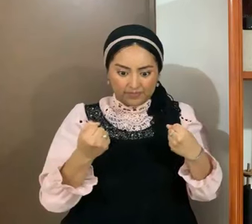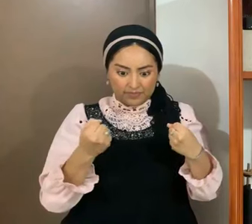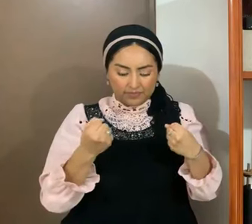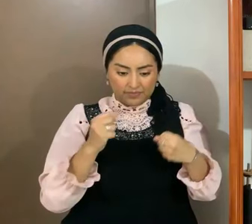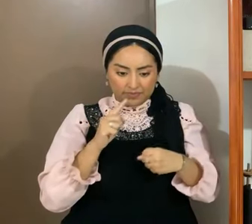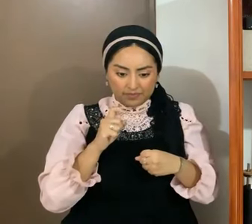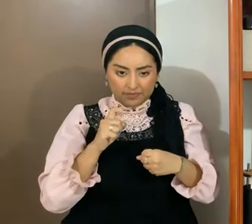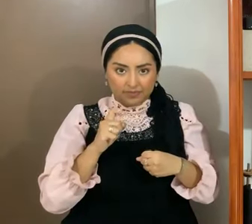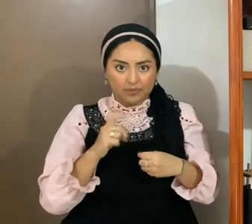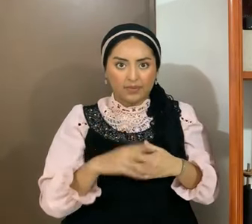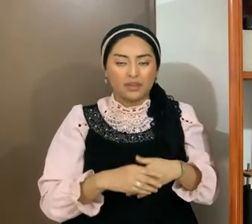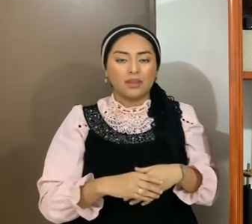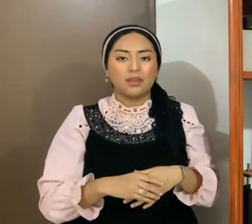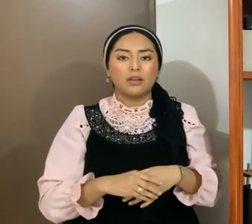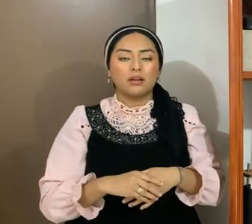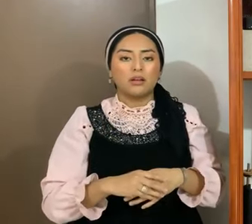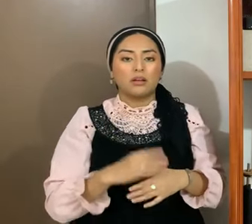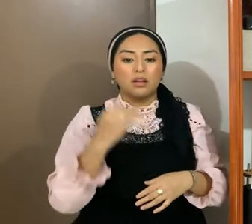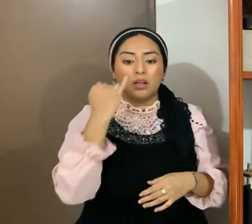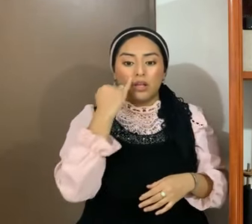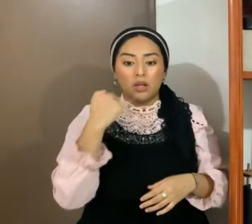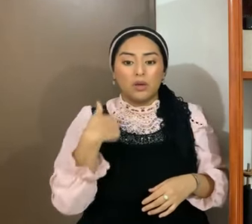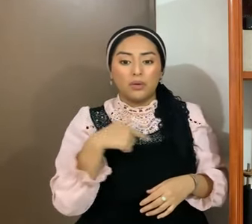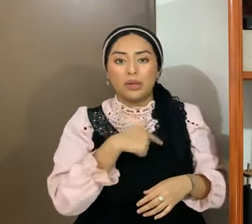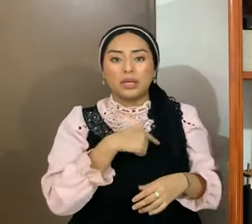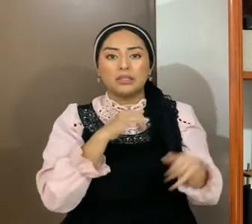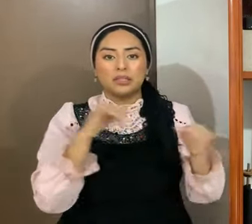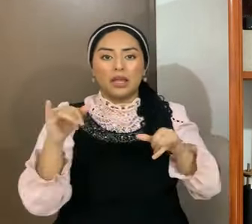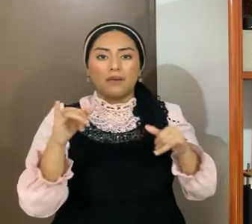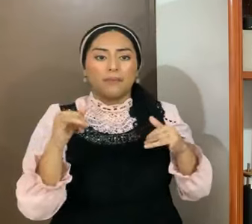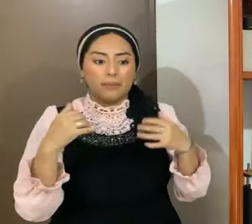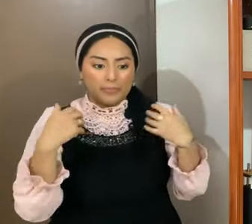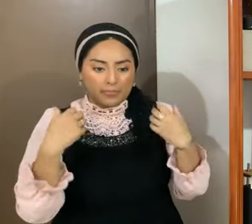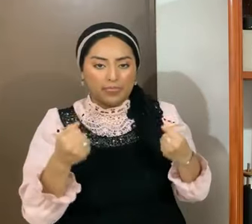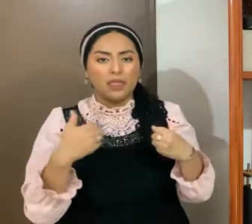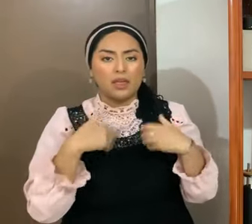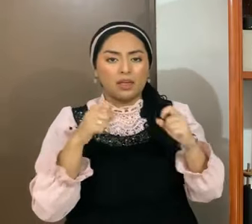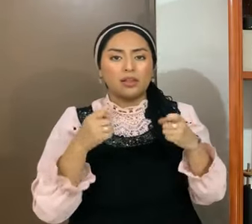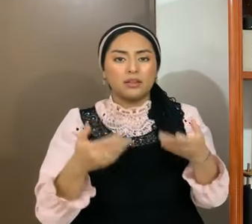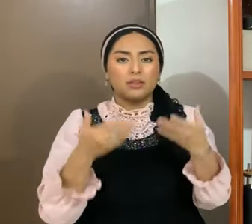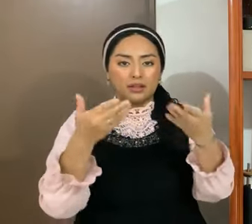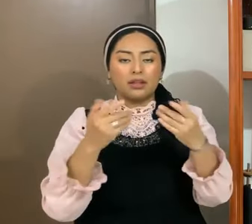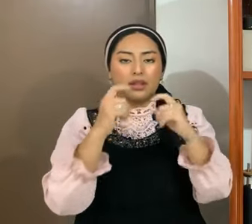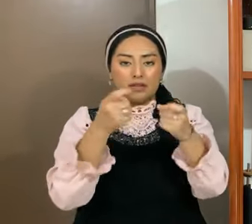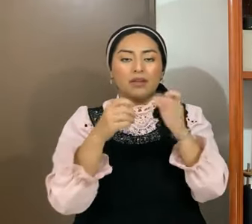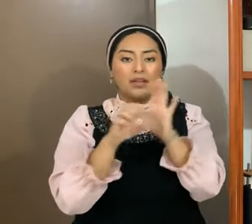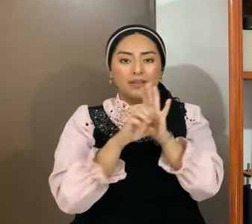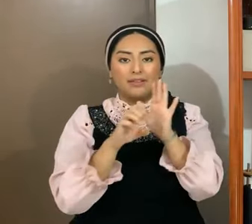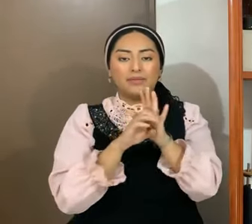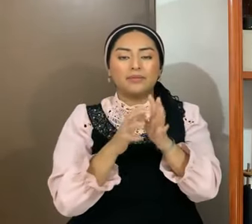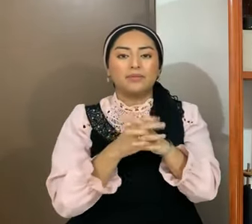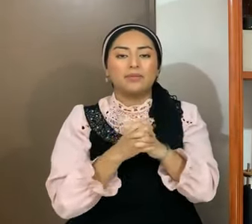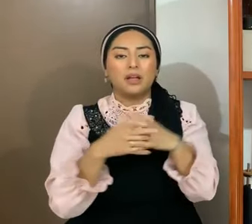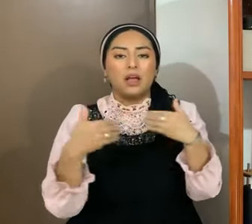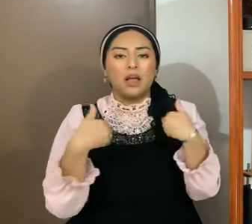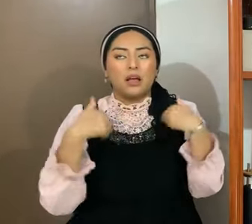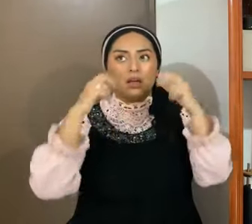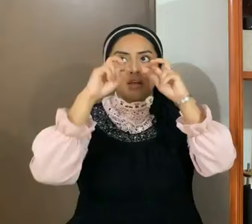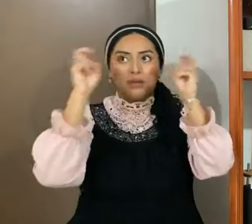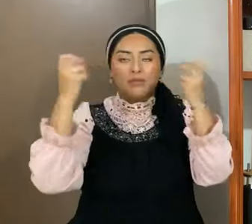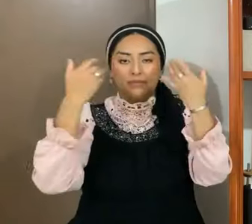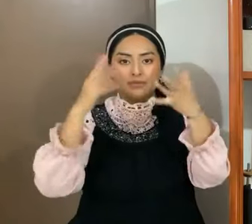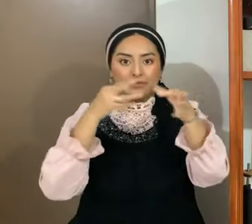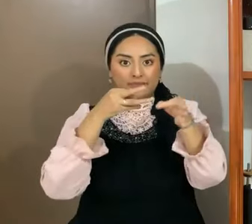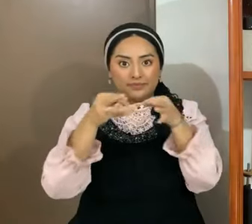Todopoderoso. Si hacemos los mismos esfuerzos. Yo les puedo decir un ejemplo, y hay un tema que está